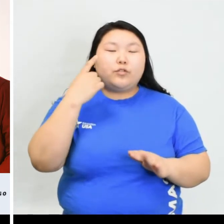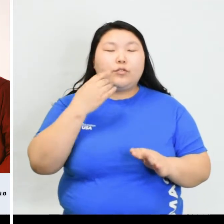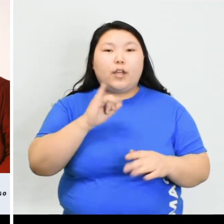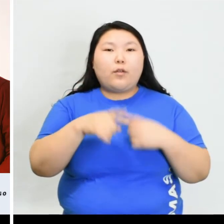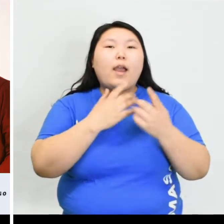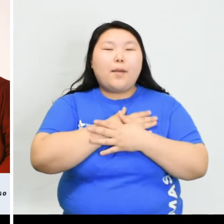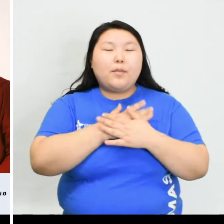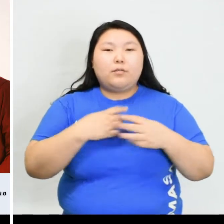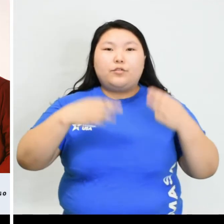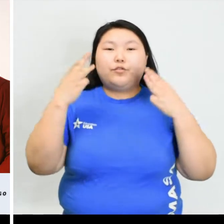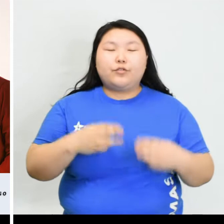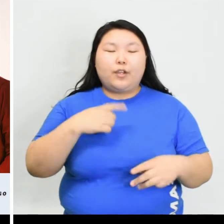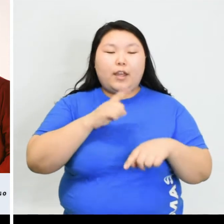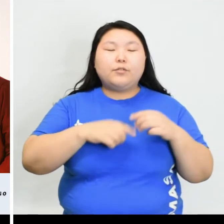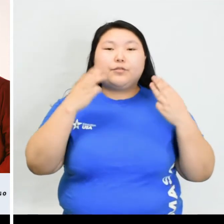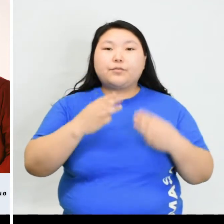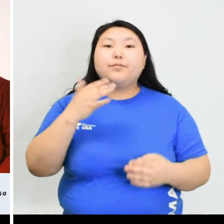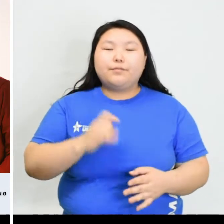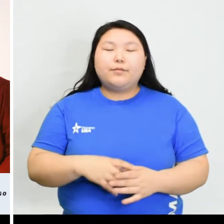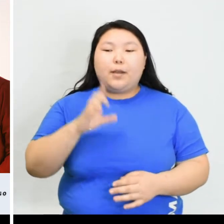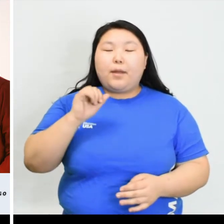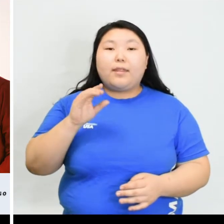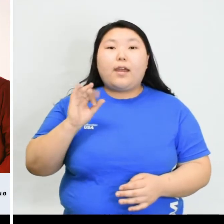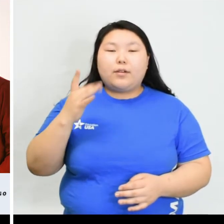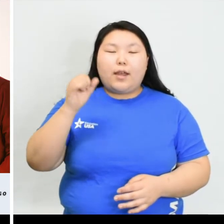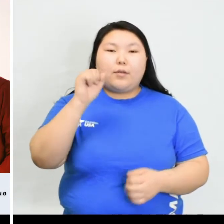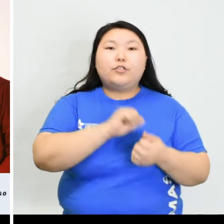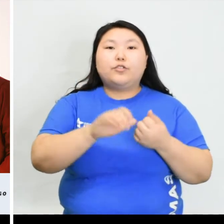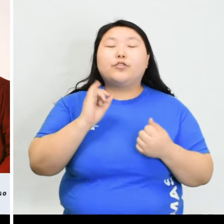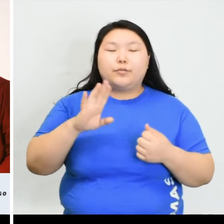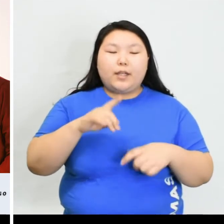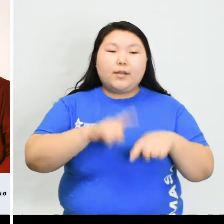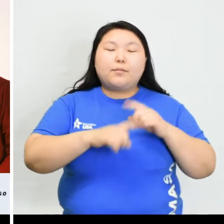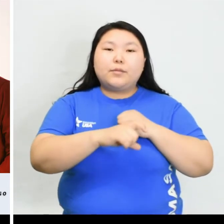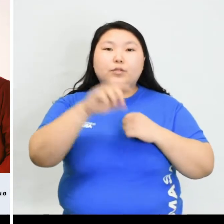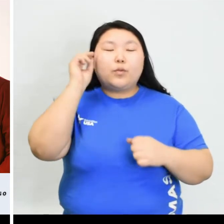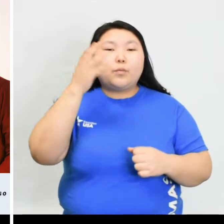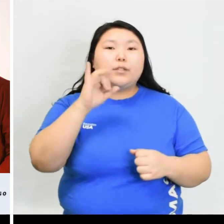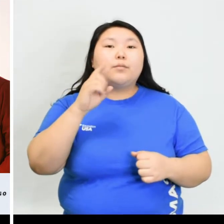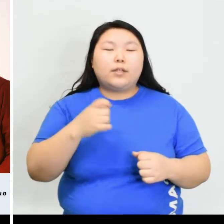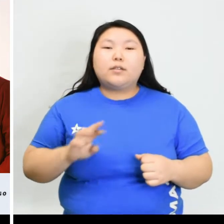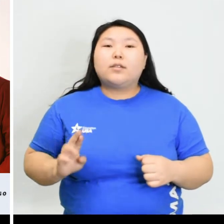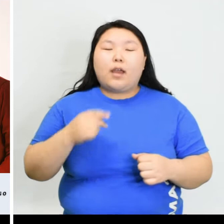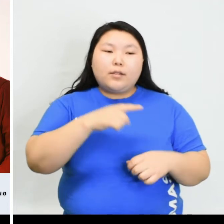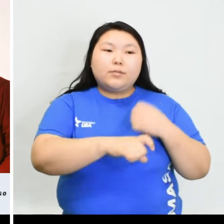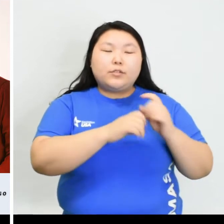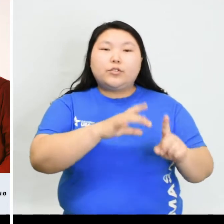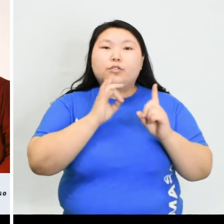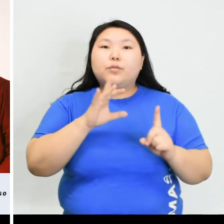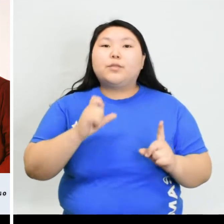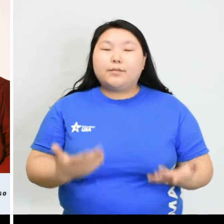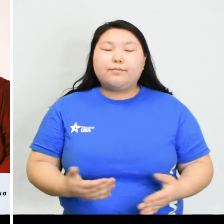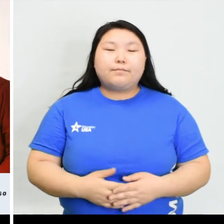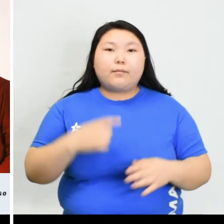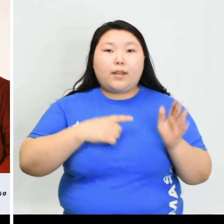гэсэн байдлаар бол айгүй ер нь шийтгэ амархан шийдвэр гэсэн. Бакалавра бас Америкт хийсэн байна. Тэгэхээр ямар мэрэгчлэр сурч ирсэн бэ? Яагаад тэр